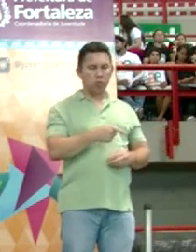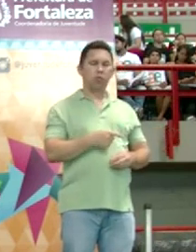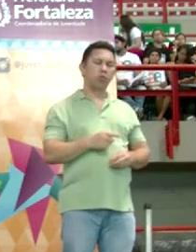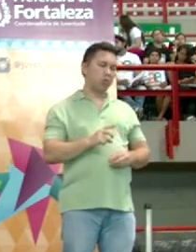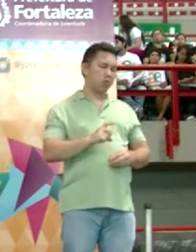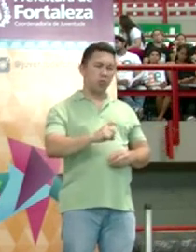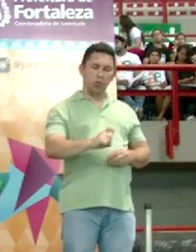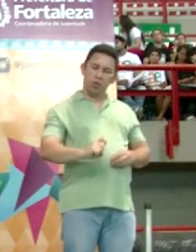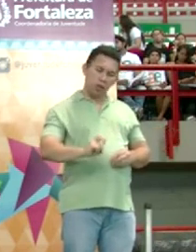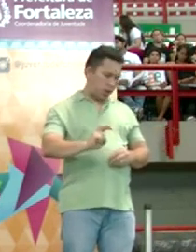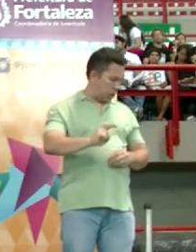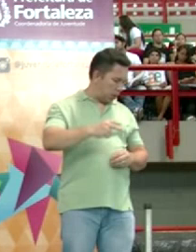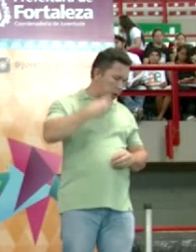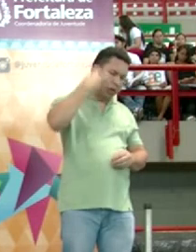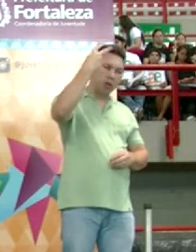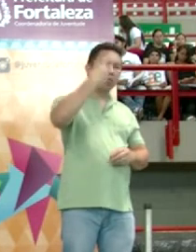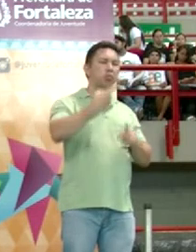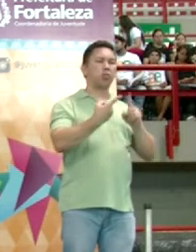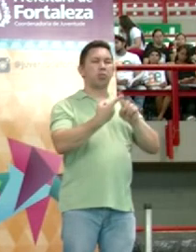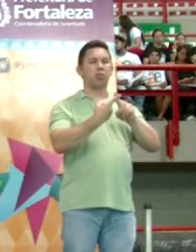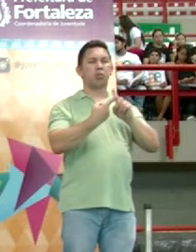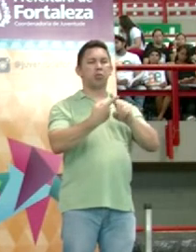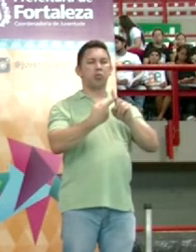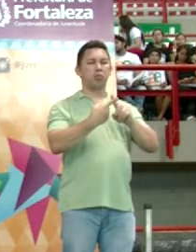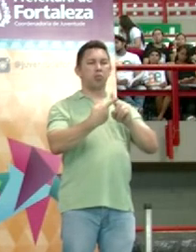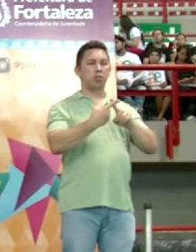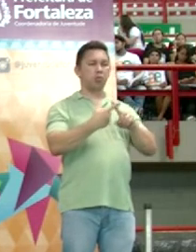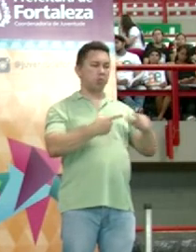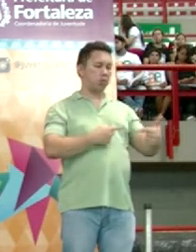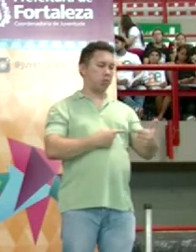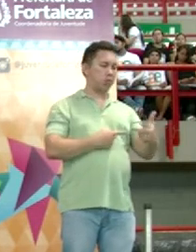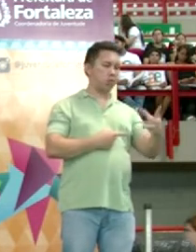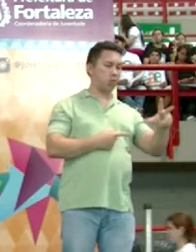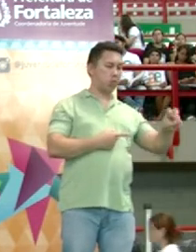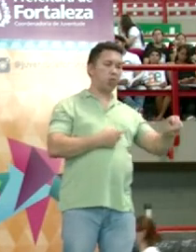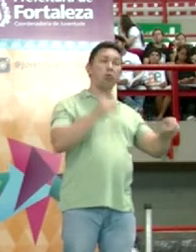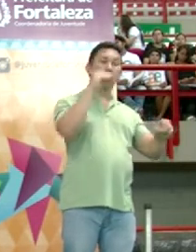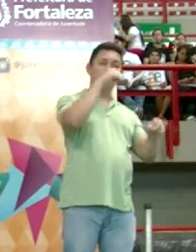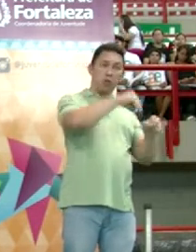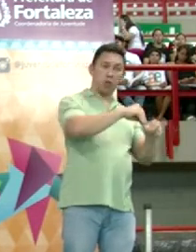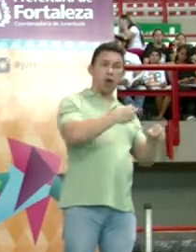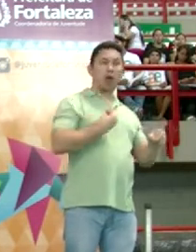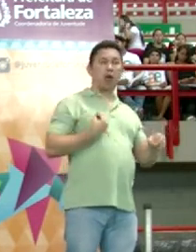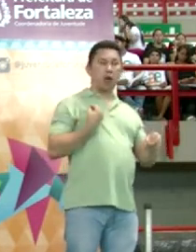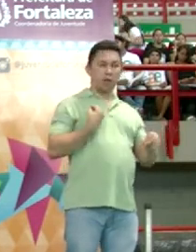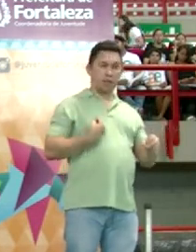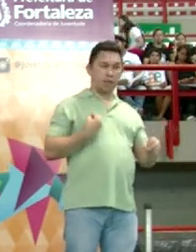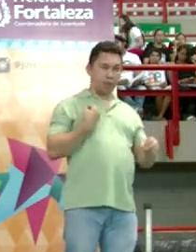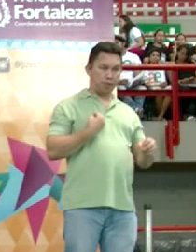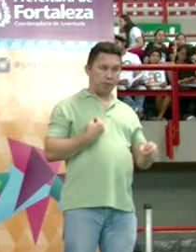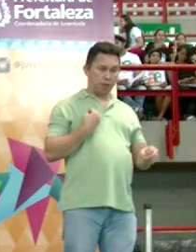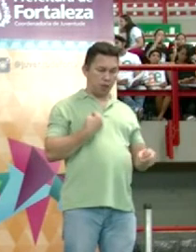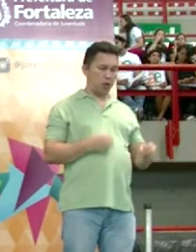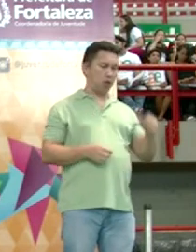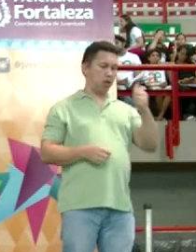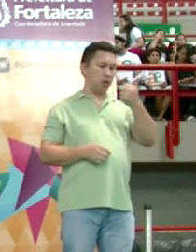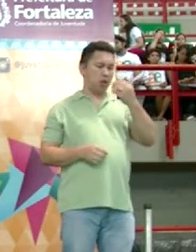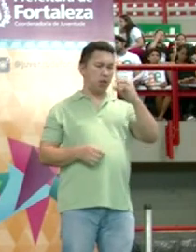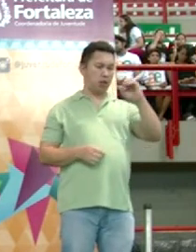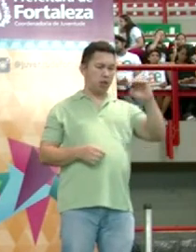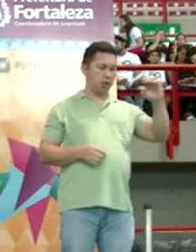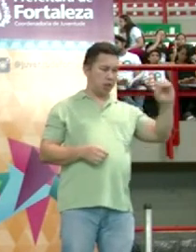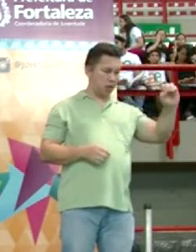também aumentou o mesmo valor. Porque o 250 já conta com o açúcar também. Então, era